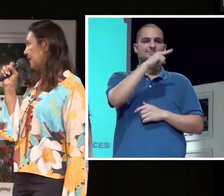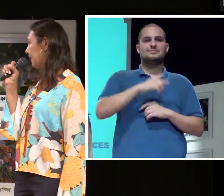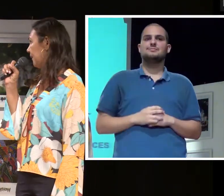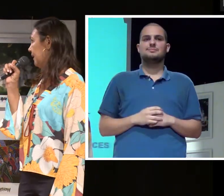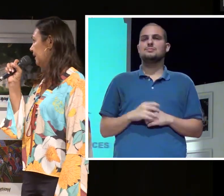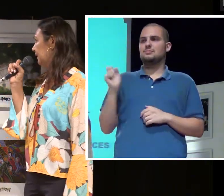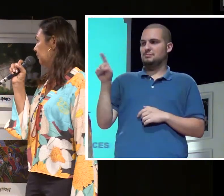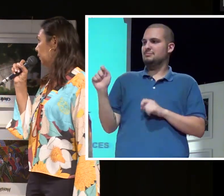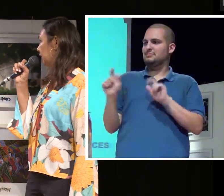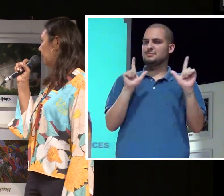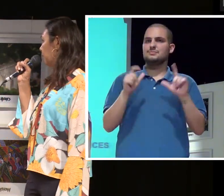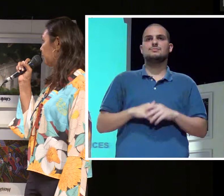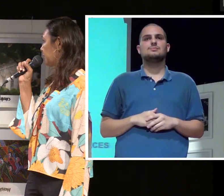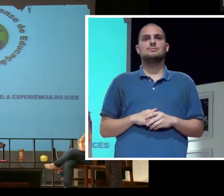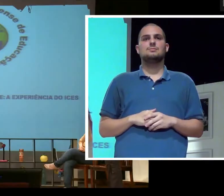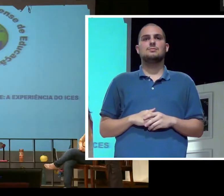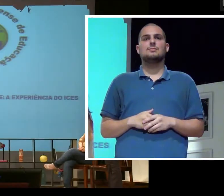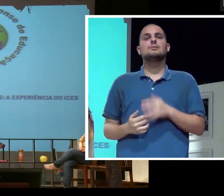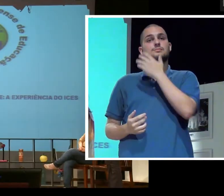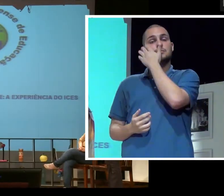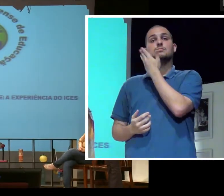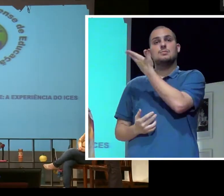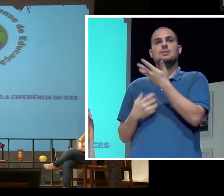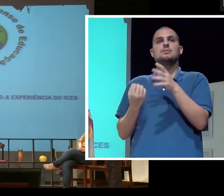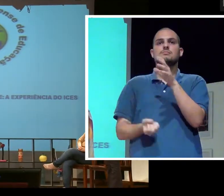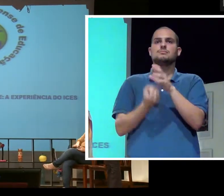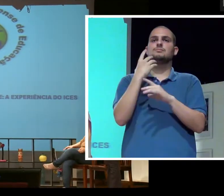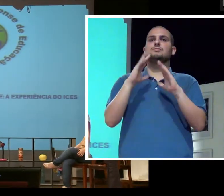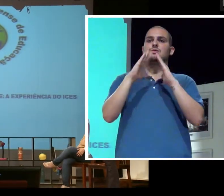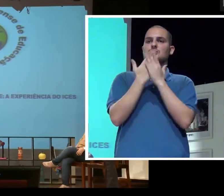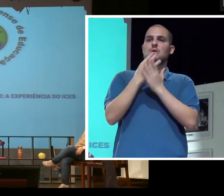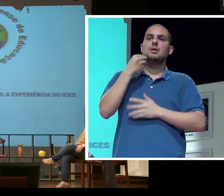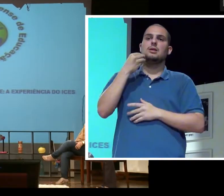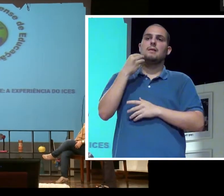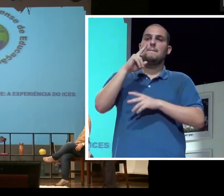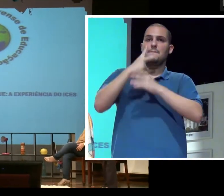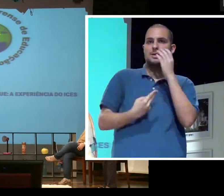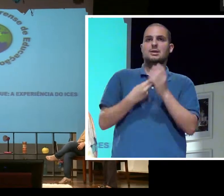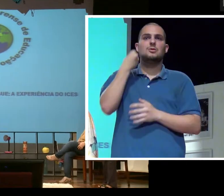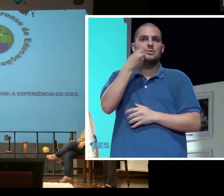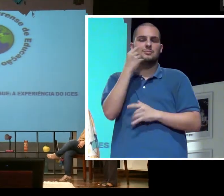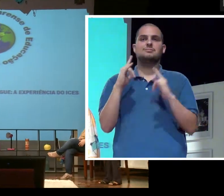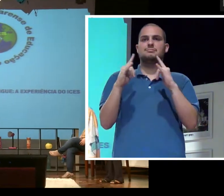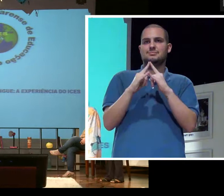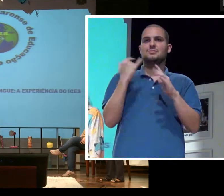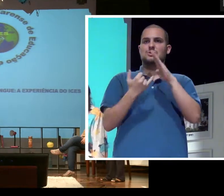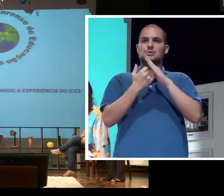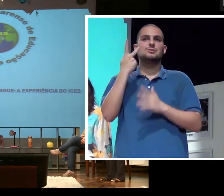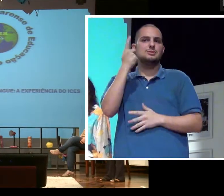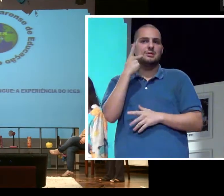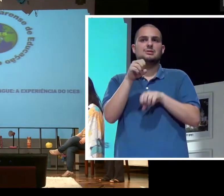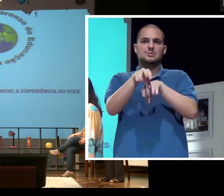Pode passar. Então, o meu tema é a construção da escola bilíngue na experiência do ICES, o Instituto Cearense de Educação